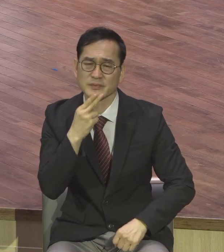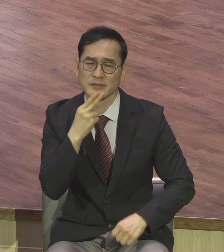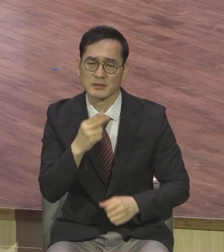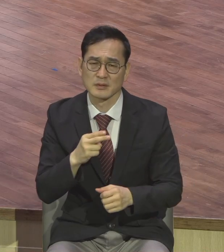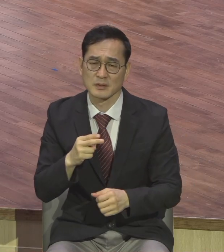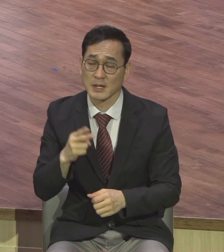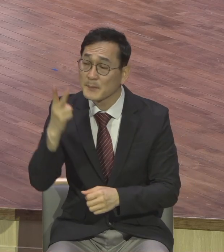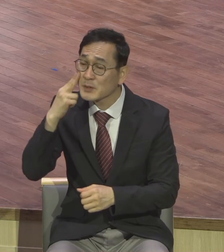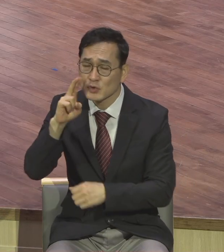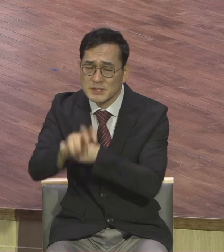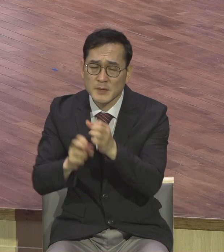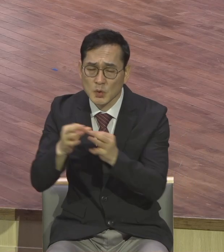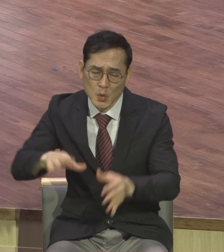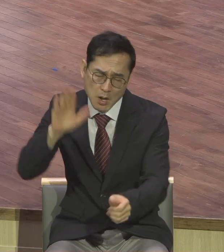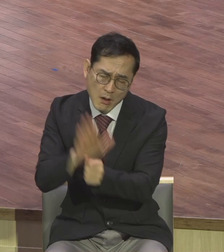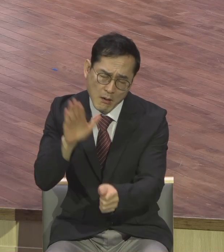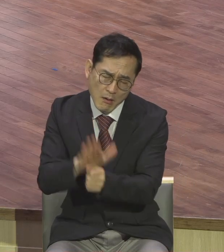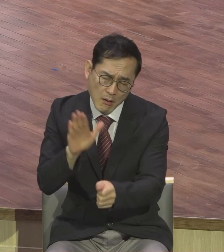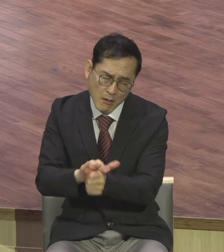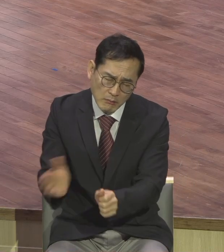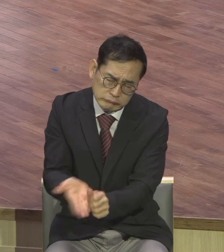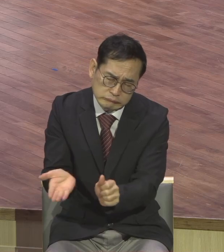도와줬잖아요.